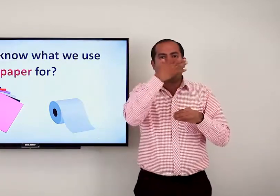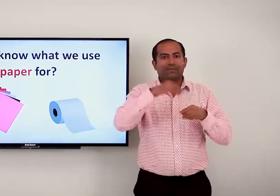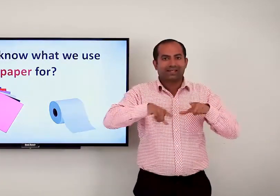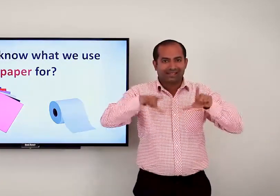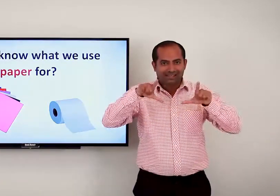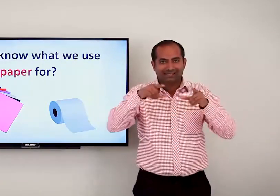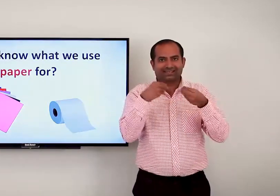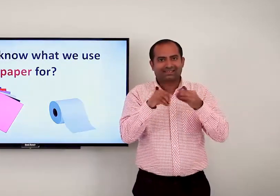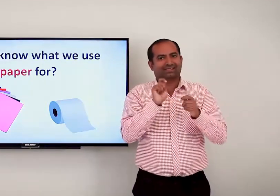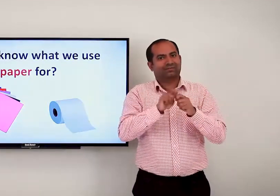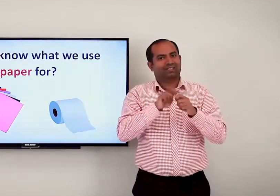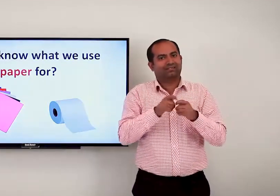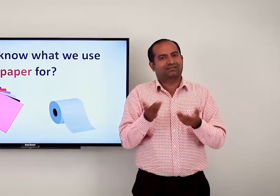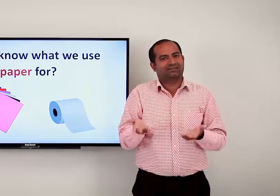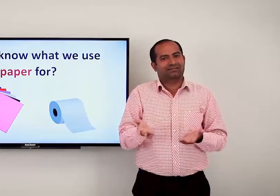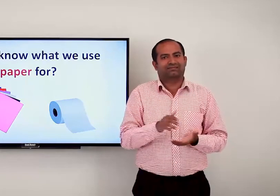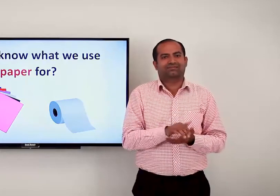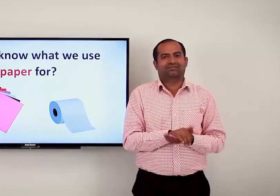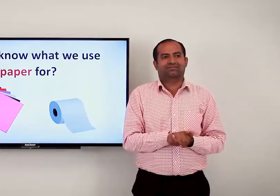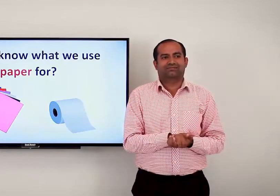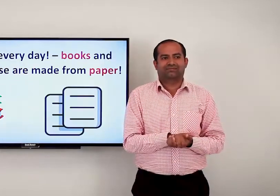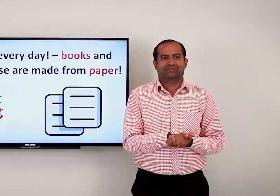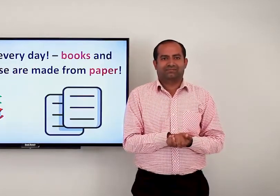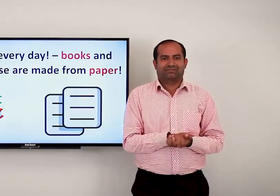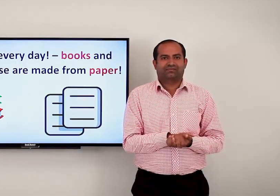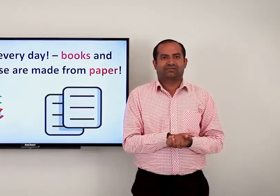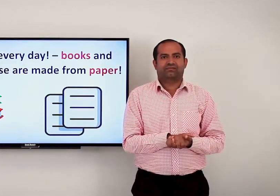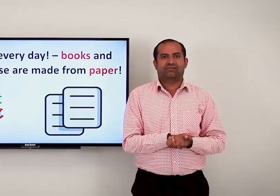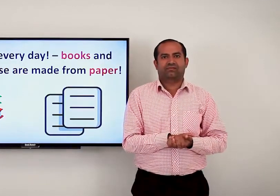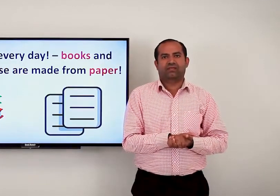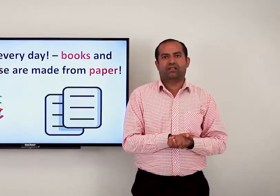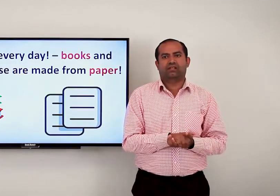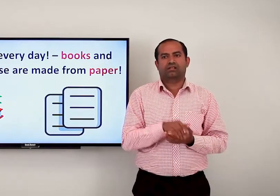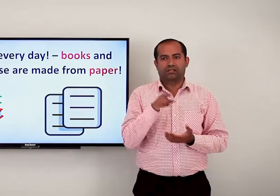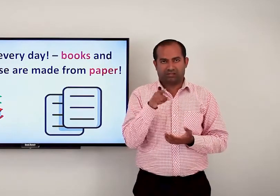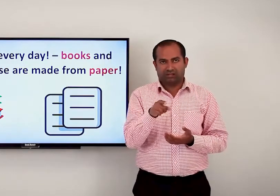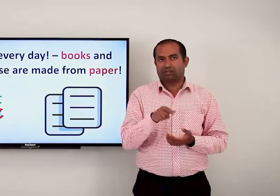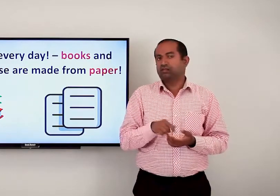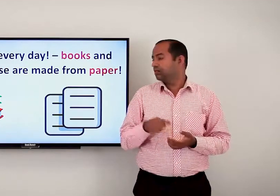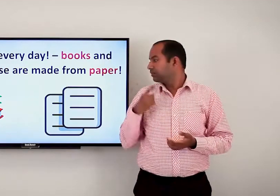یہ الگ کاغذ ہے جو کہ صفائی کے لیے استعمال ہوتا ہے۔ یہ کیا ہے؟